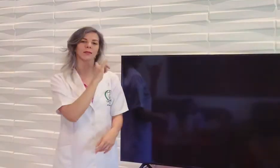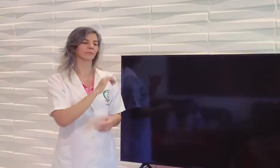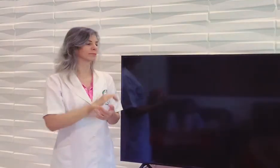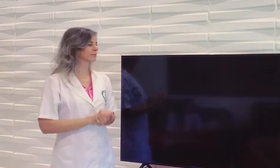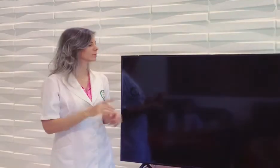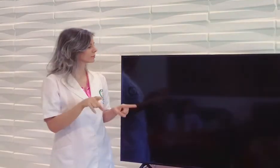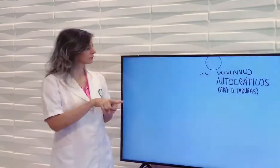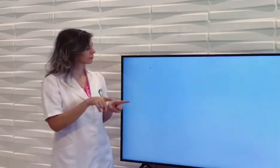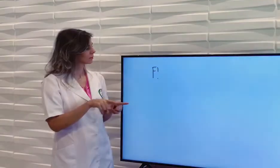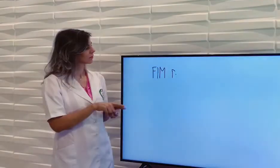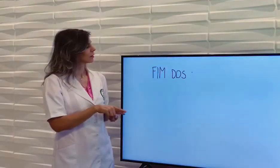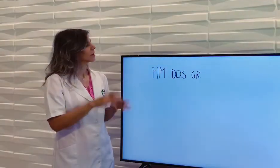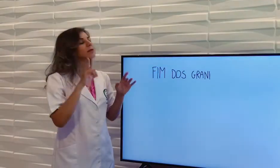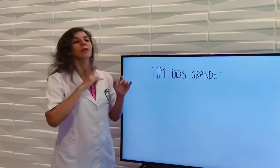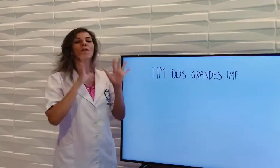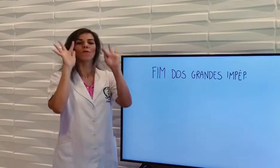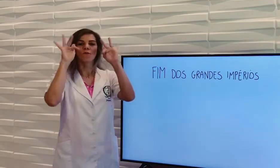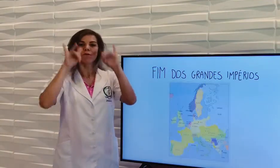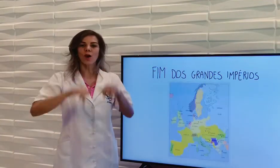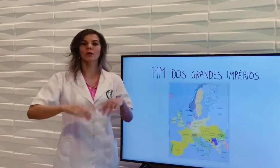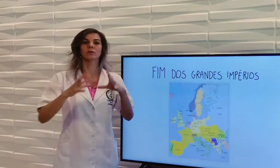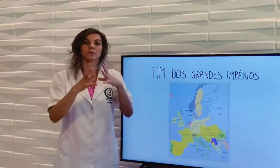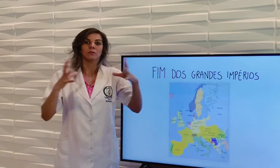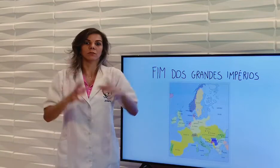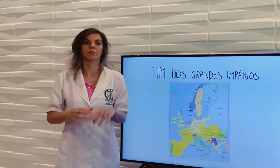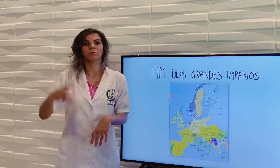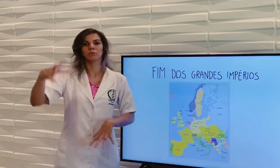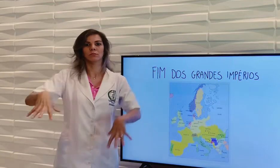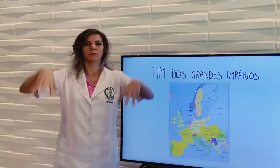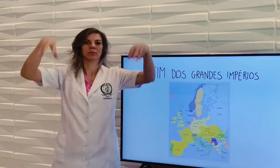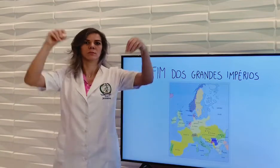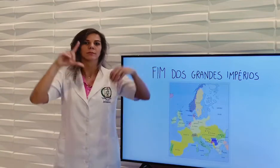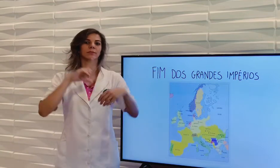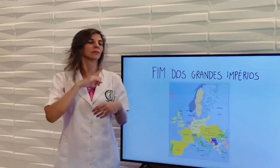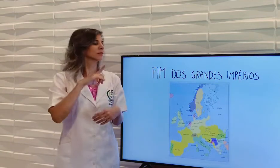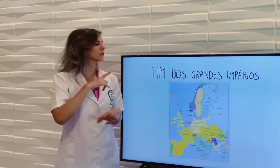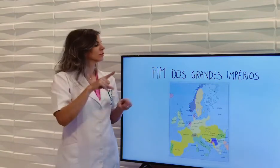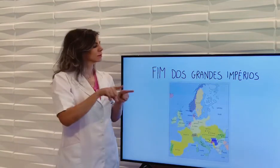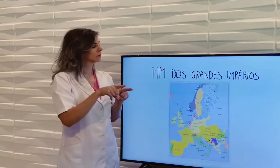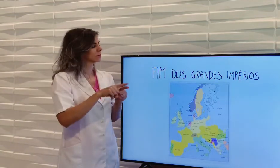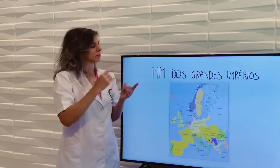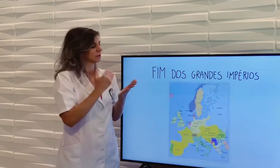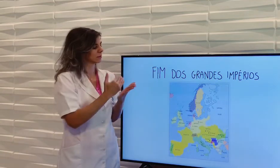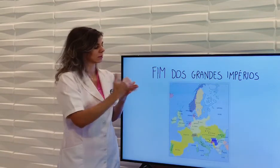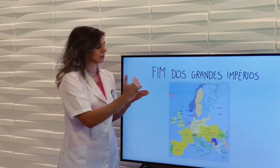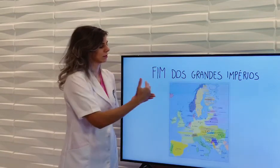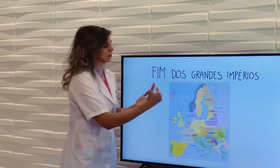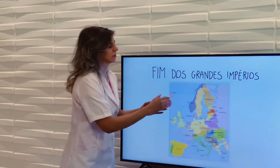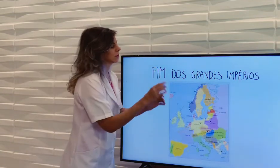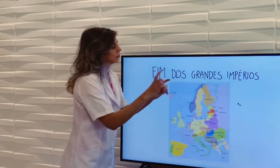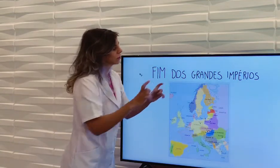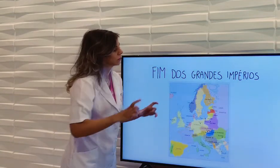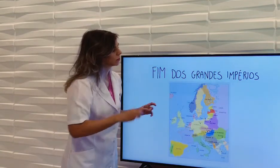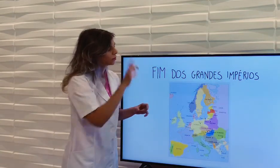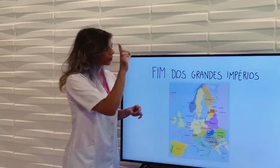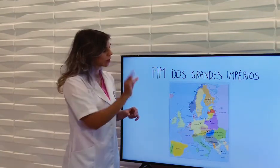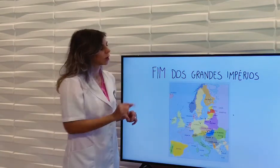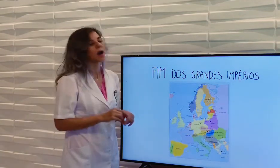Também houve o fim dos grandes impérios, ocorrendo assim a redistribuição dos territórios, dando origem a novos países, como a Áustria, a Finlândia